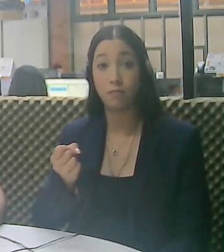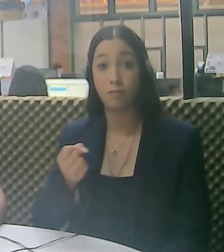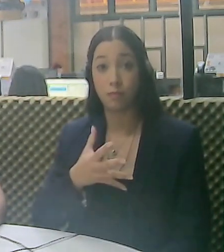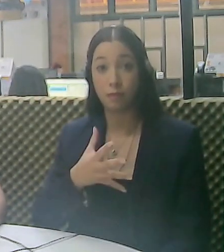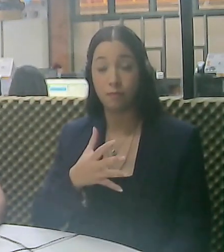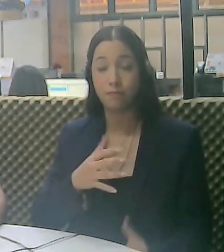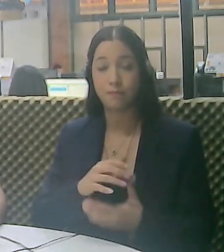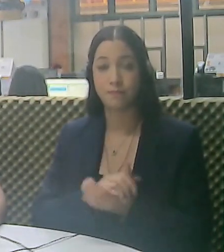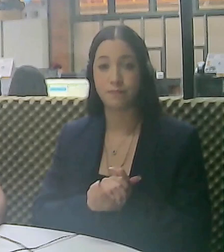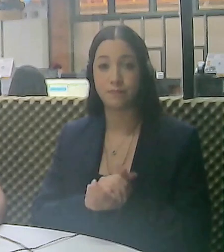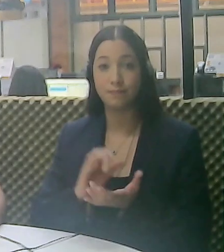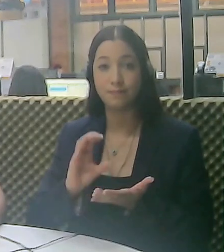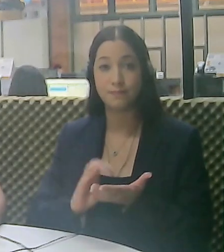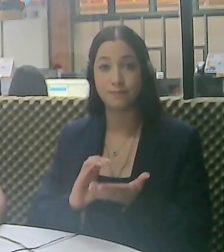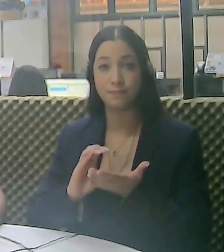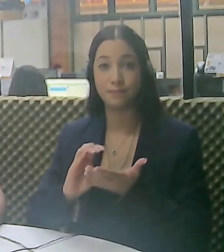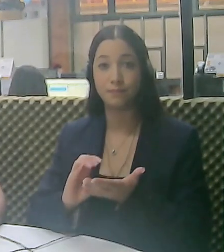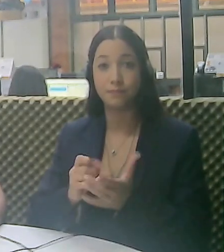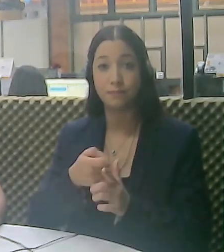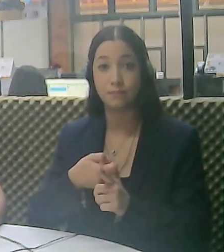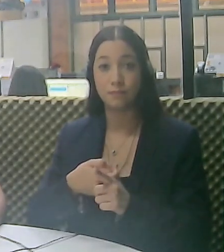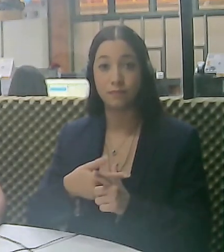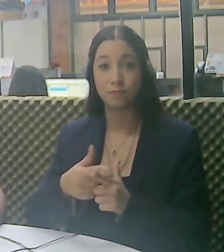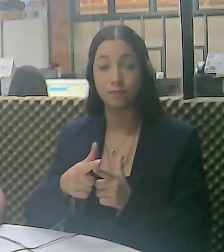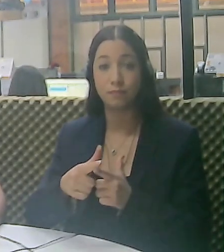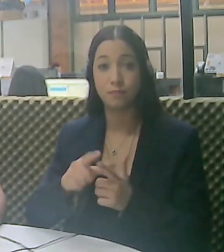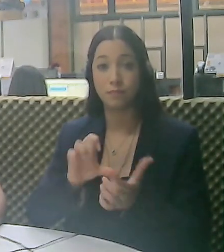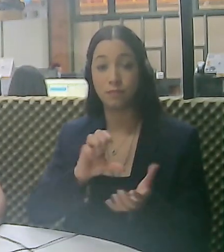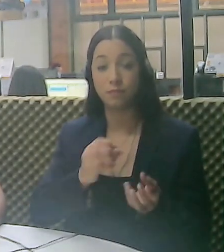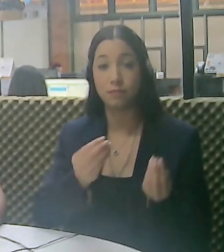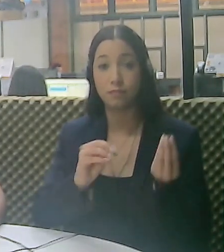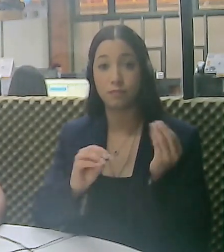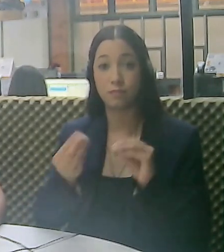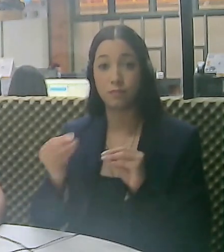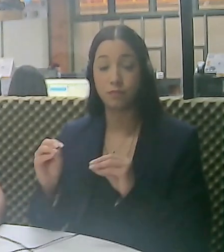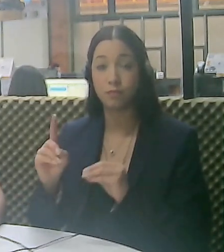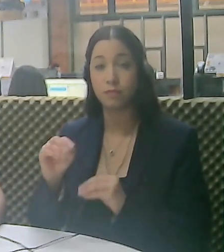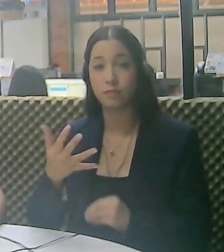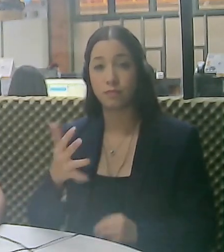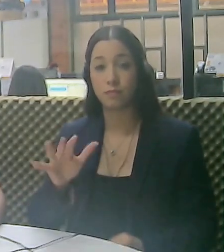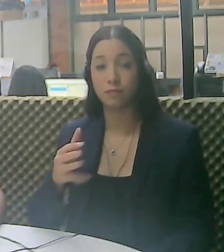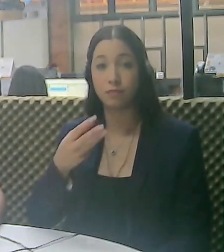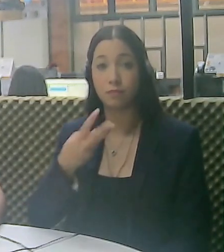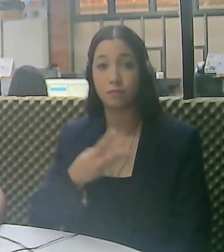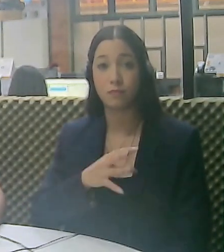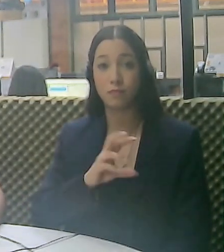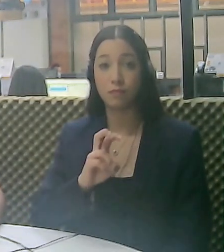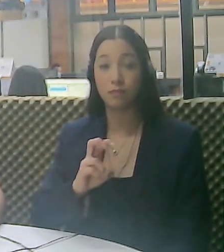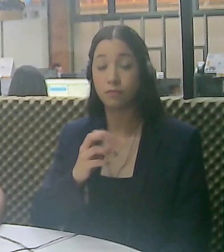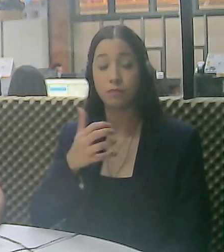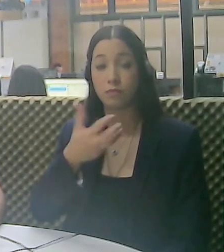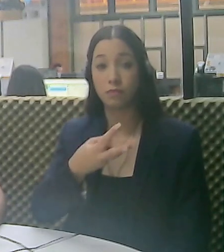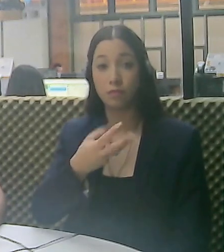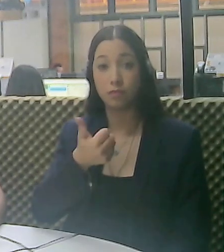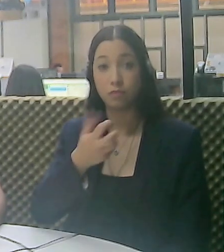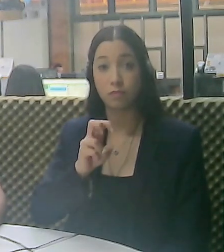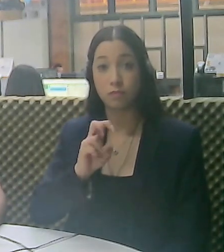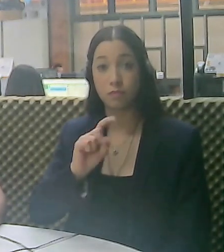novas. O investimento com locação e instalação das estações será de aproximadamente R$ 315